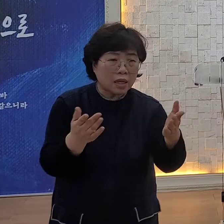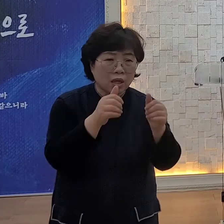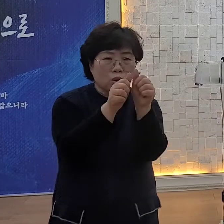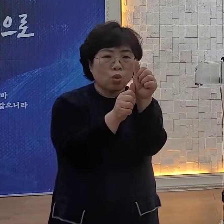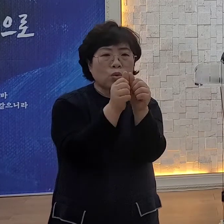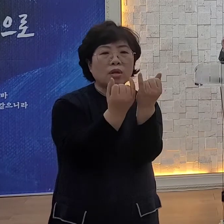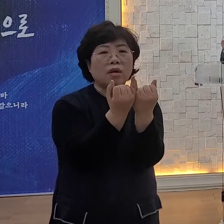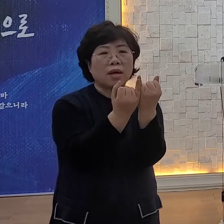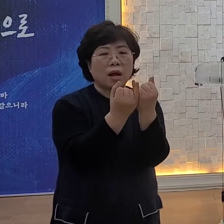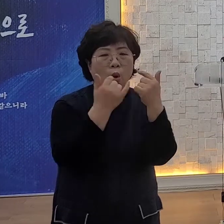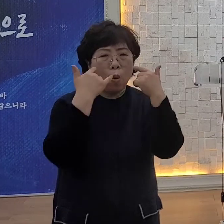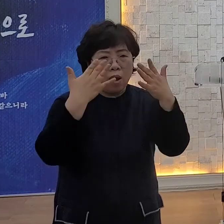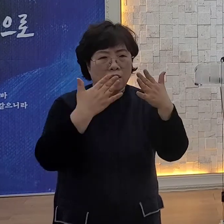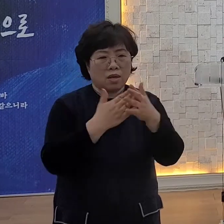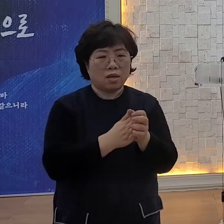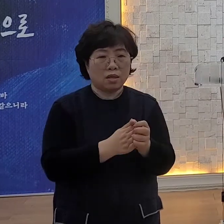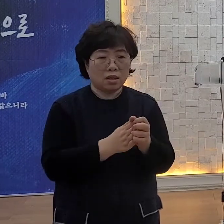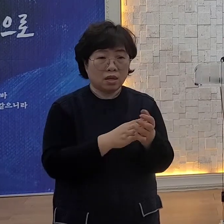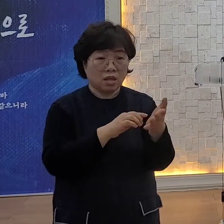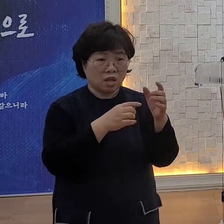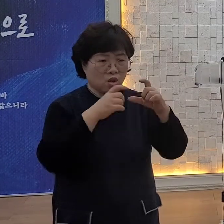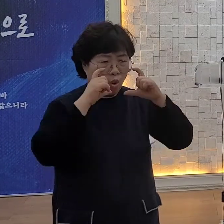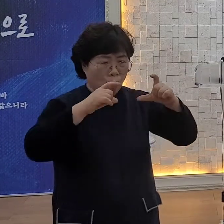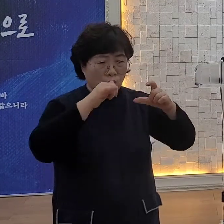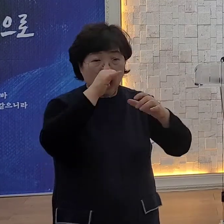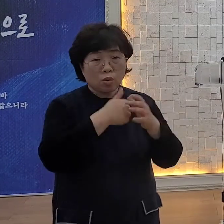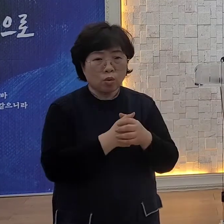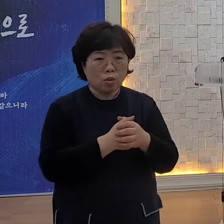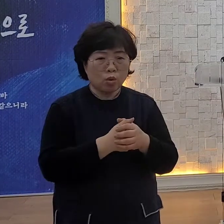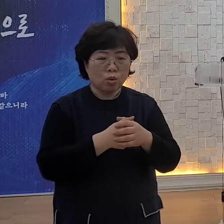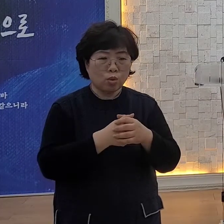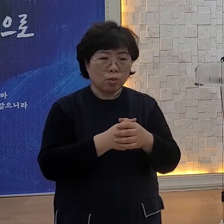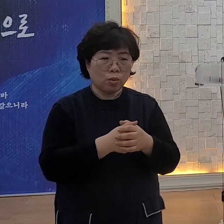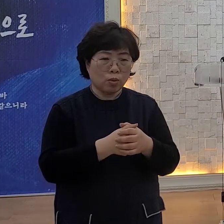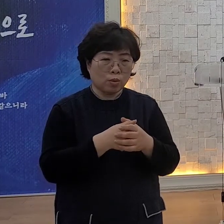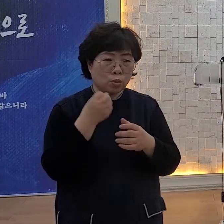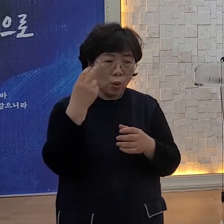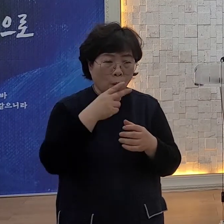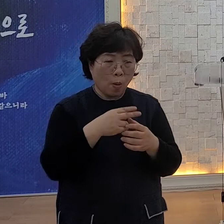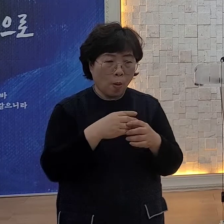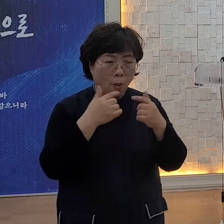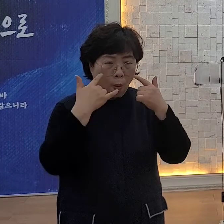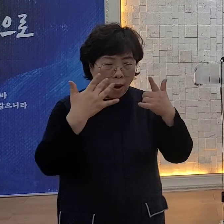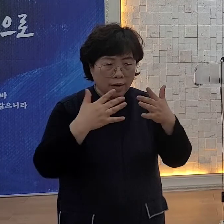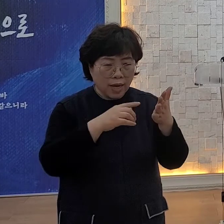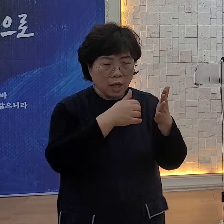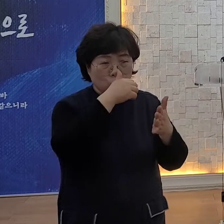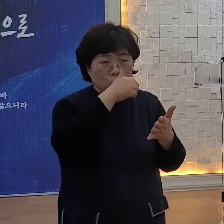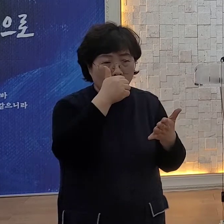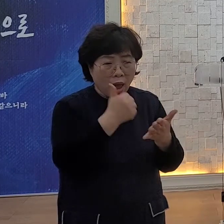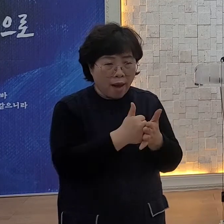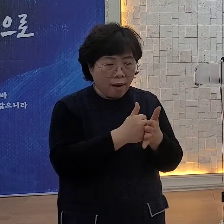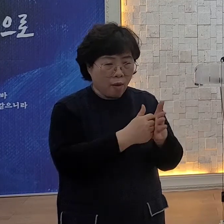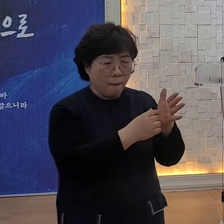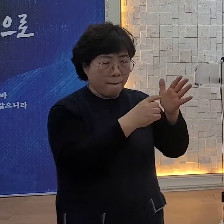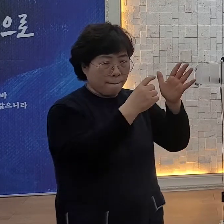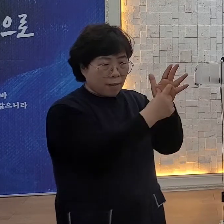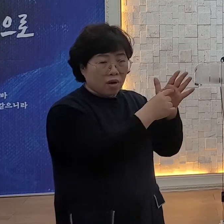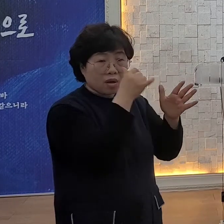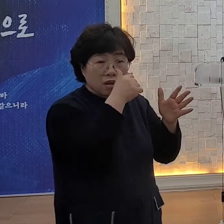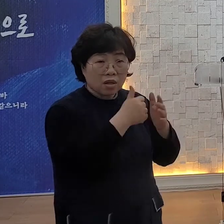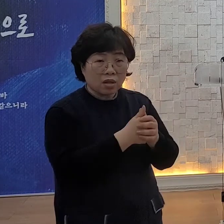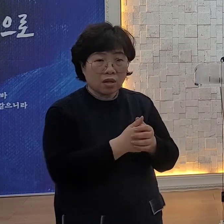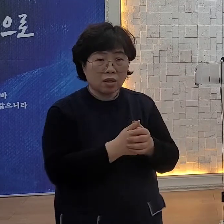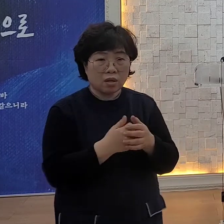이것을 분명히 즉 죄라고 성경은 분명하게 명시하고 있다는 것. 여러분 이것을 여러분 마음판에 분명히 새기셔야